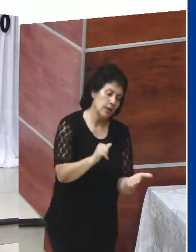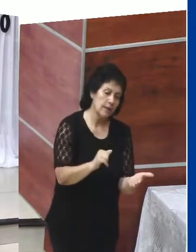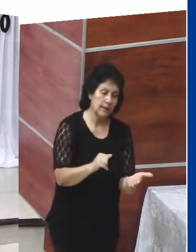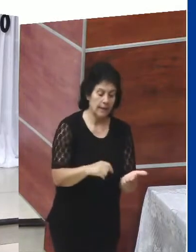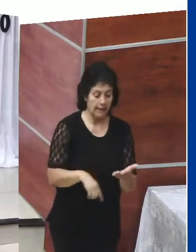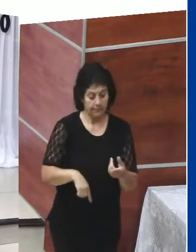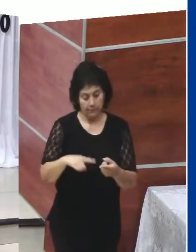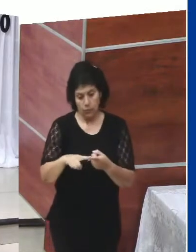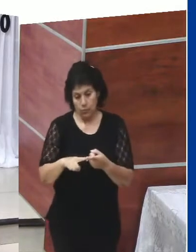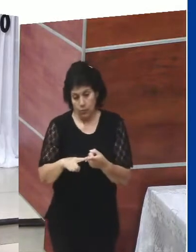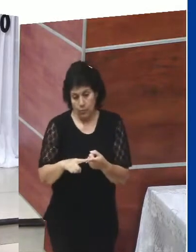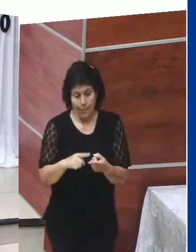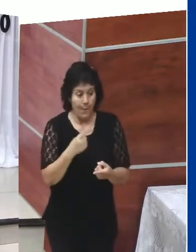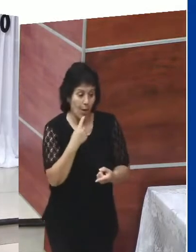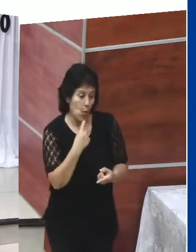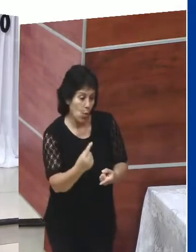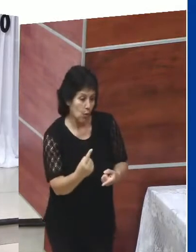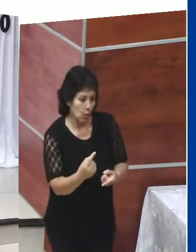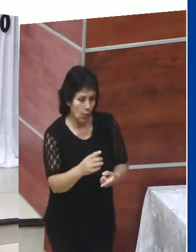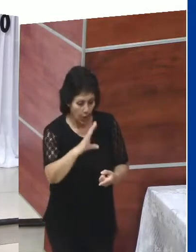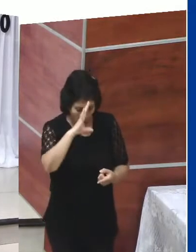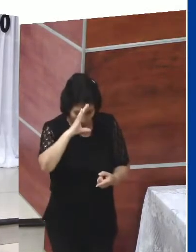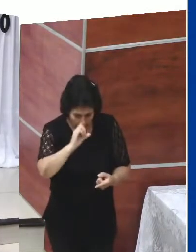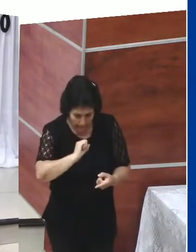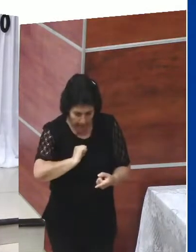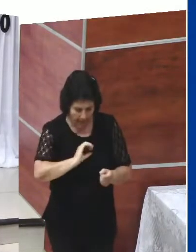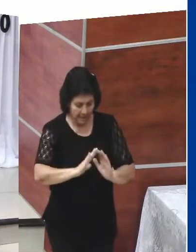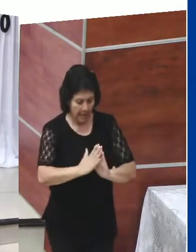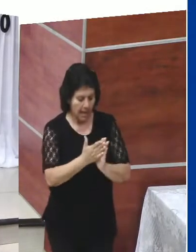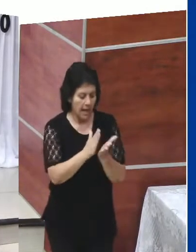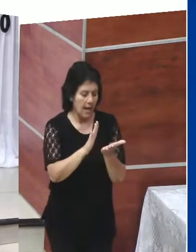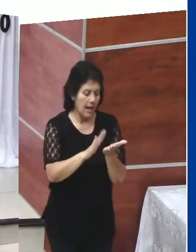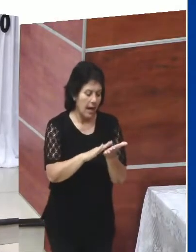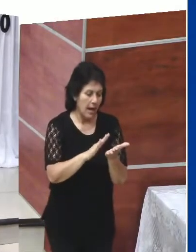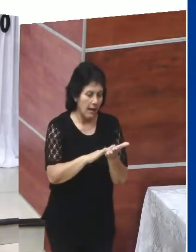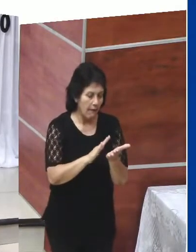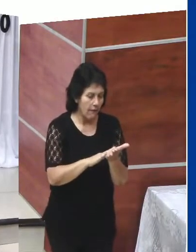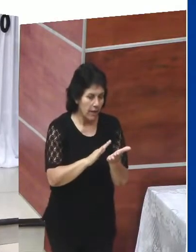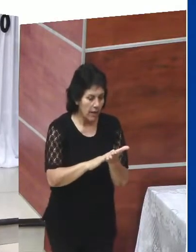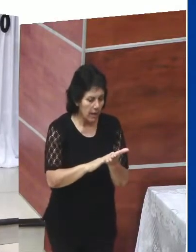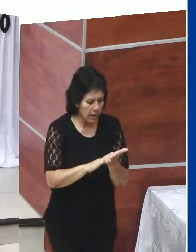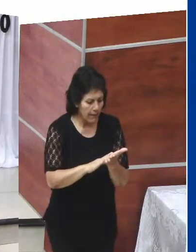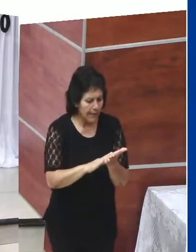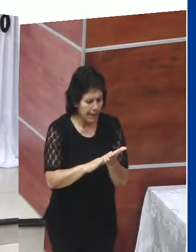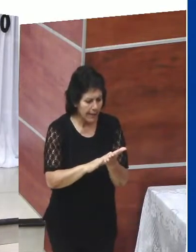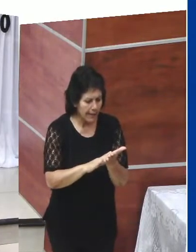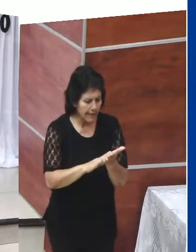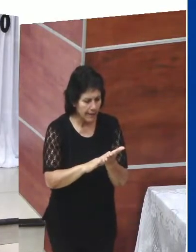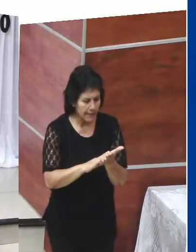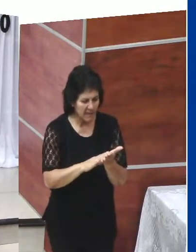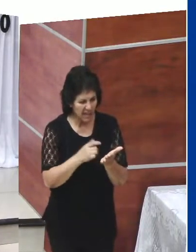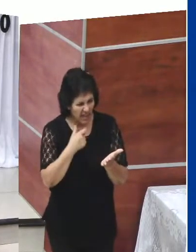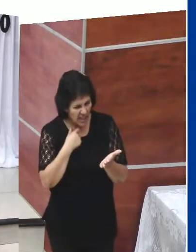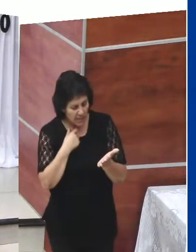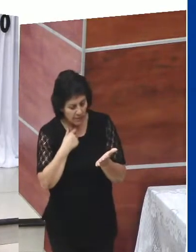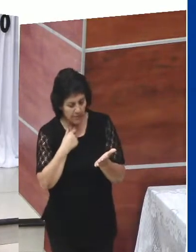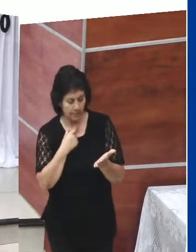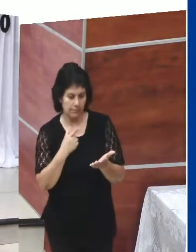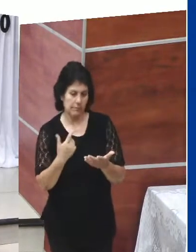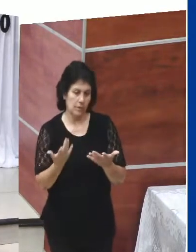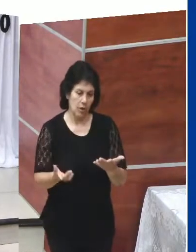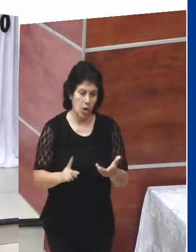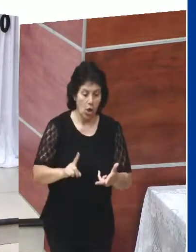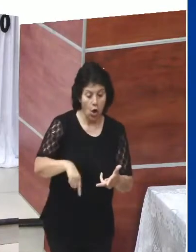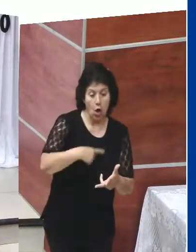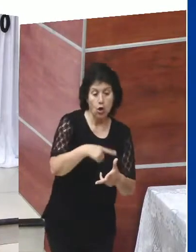¿Cuántos se animarán a apretar un botoncito que dice grabar y leer la Biblia para